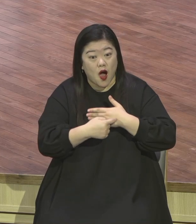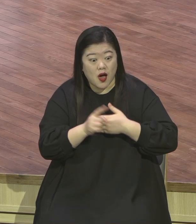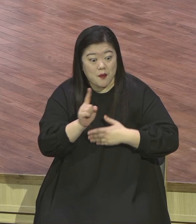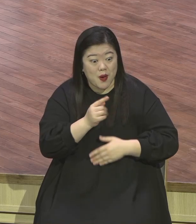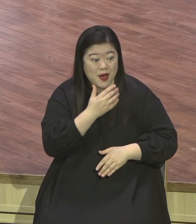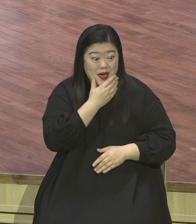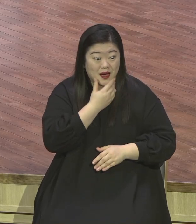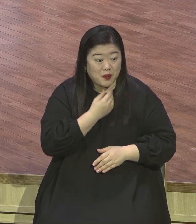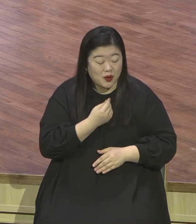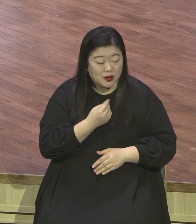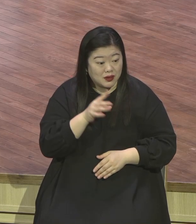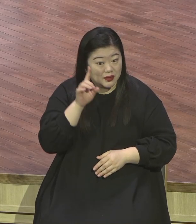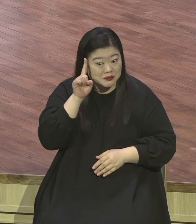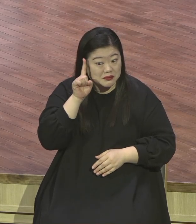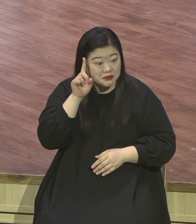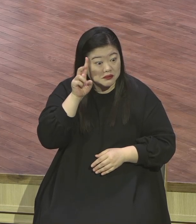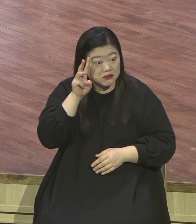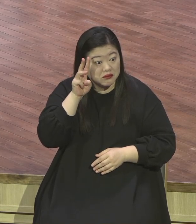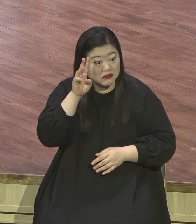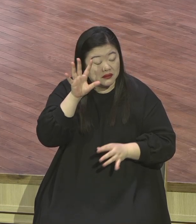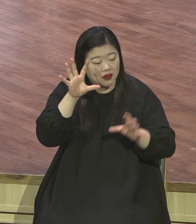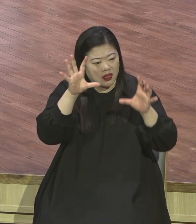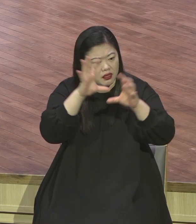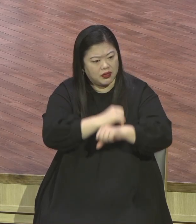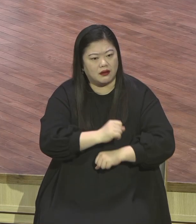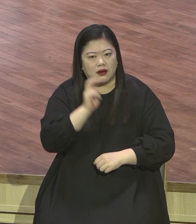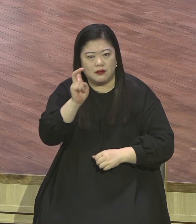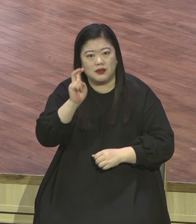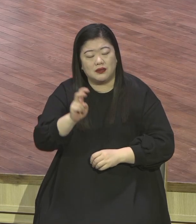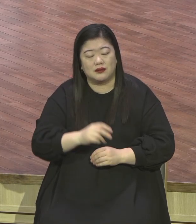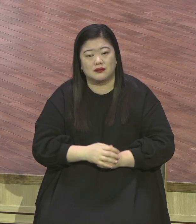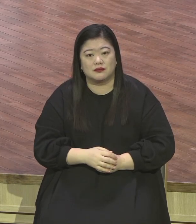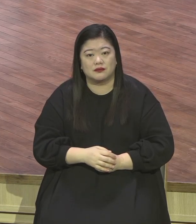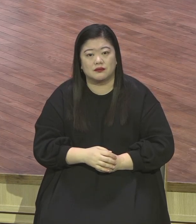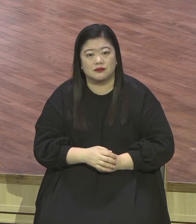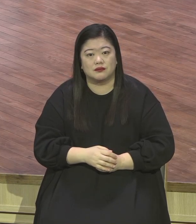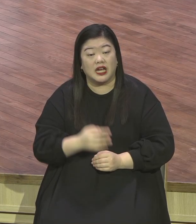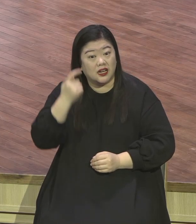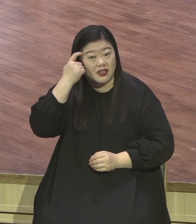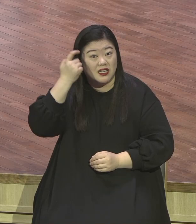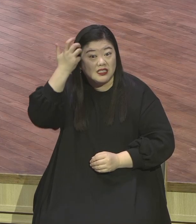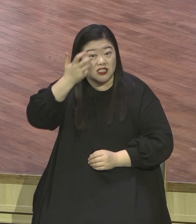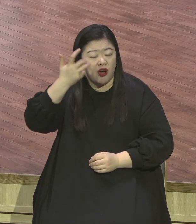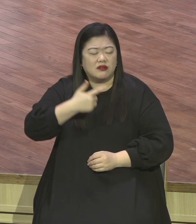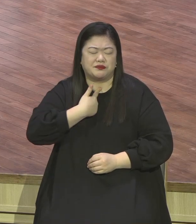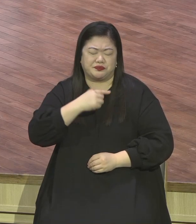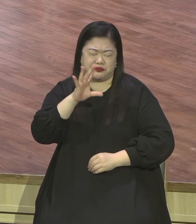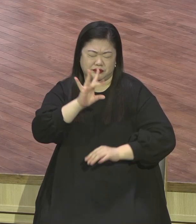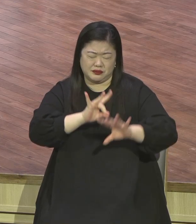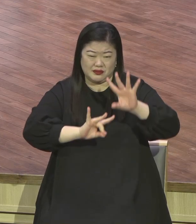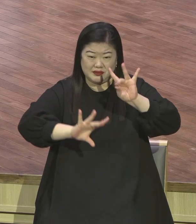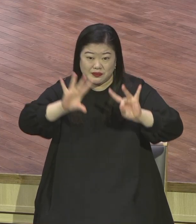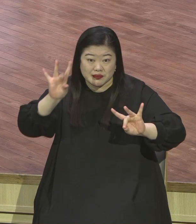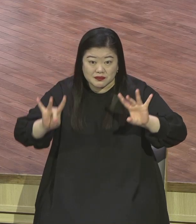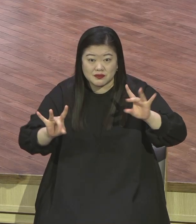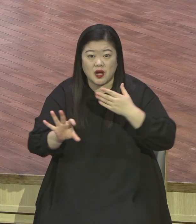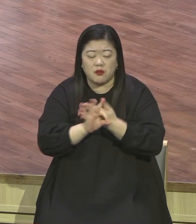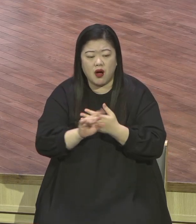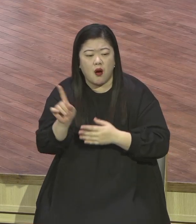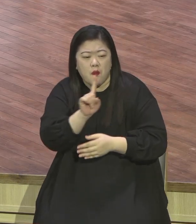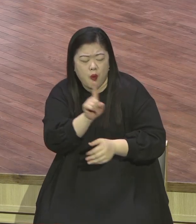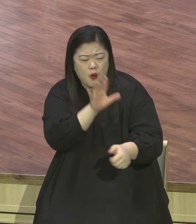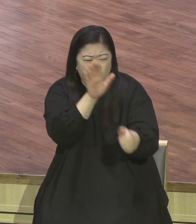그거 다 진실한 영혼이 목마르지 아니한 행복 없습니다 전부 사장 거 다